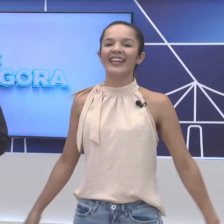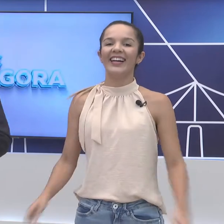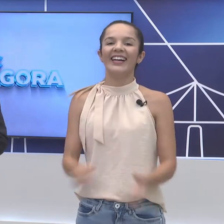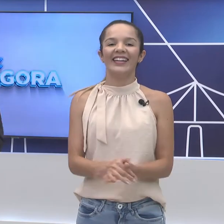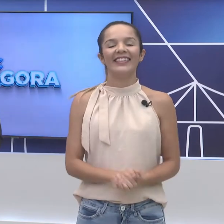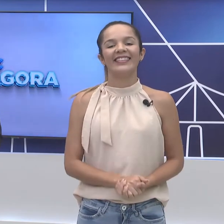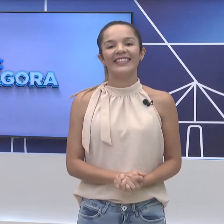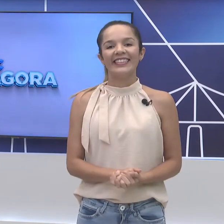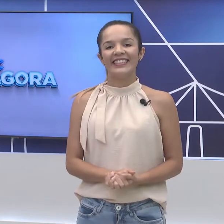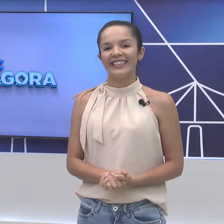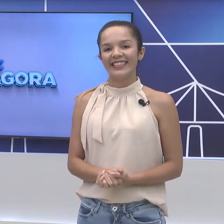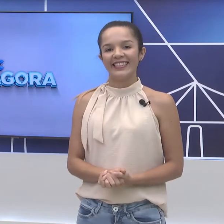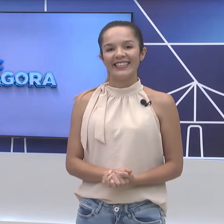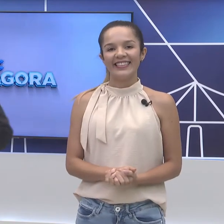Agora nós vamos fazer o nosso sorteio.